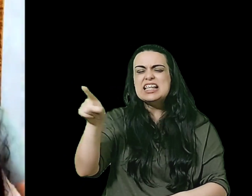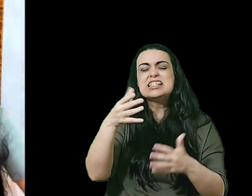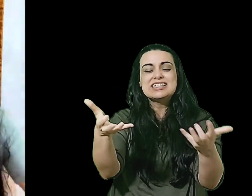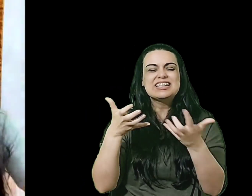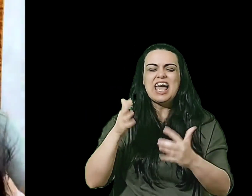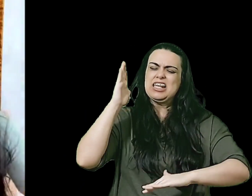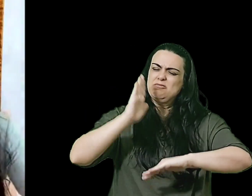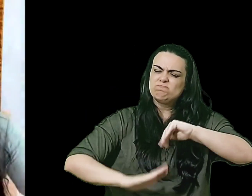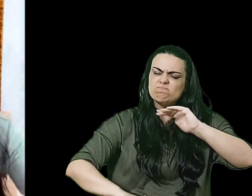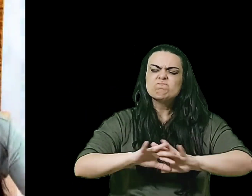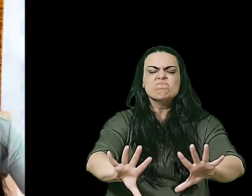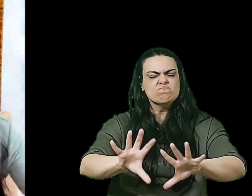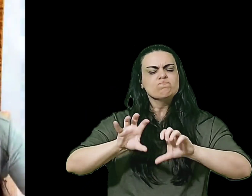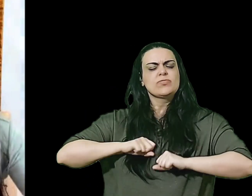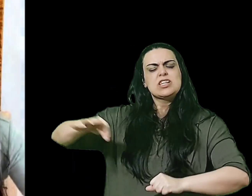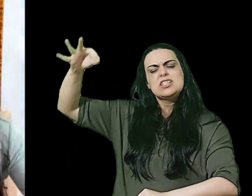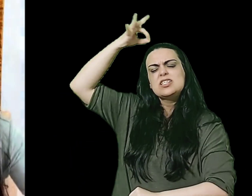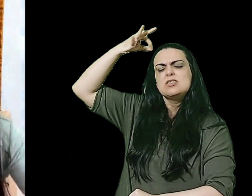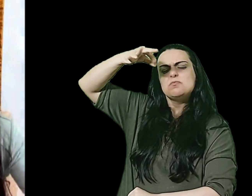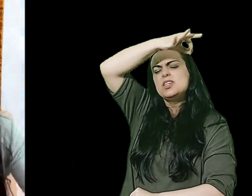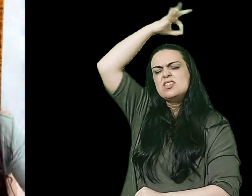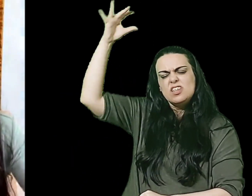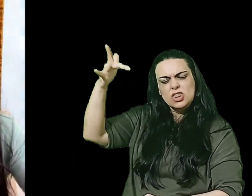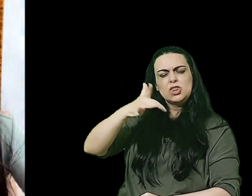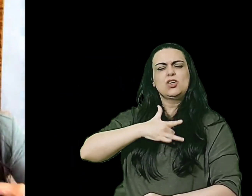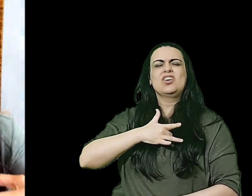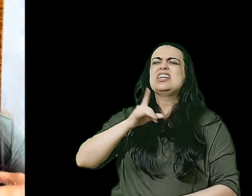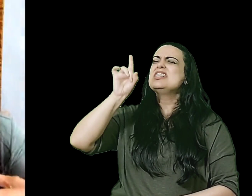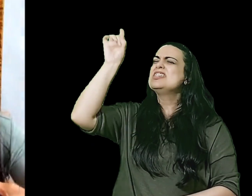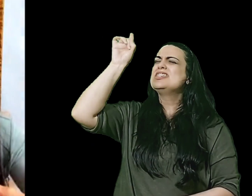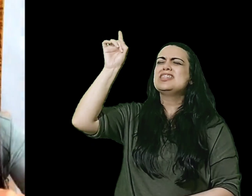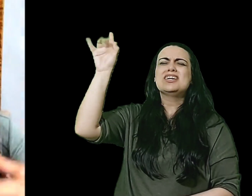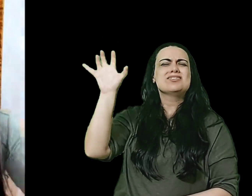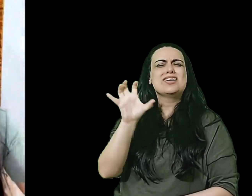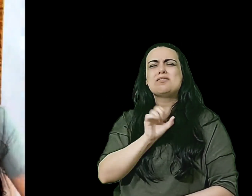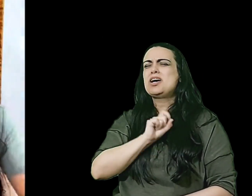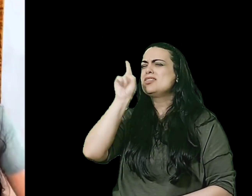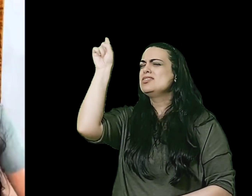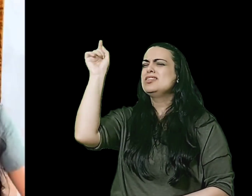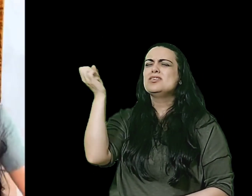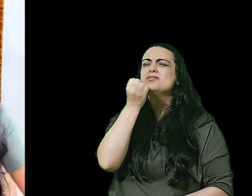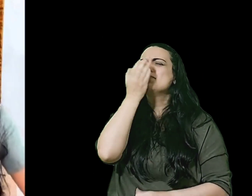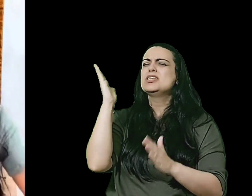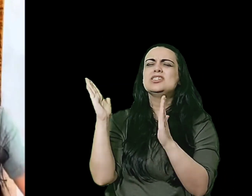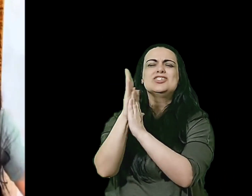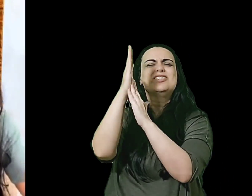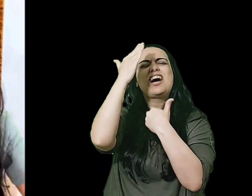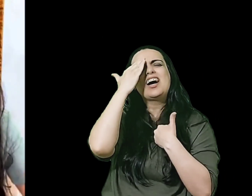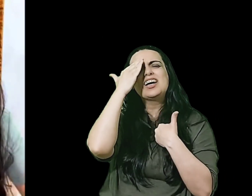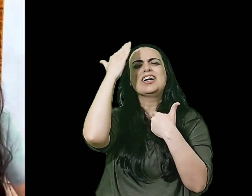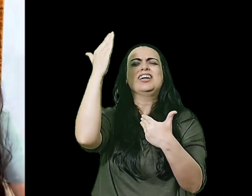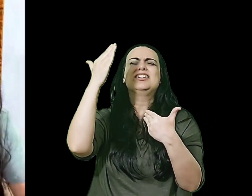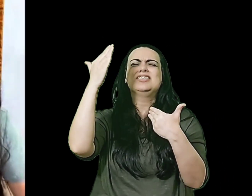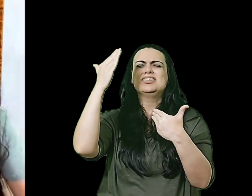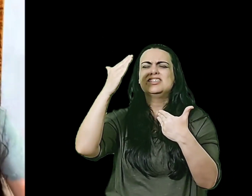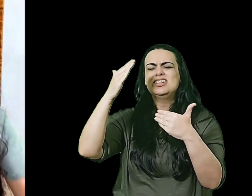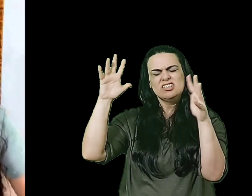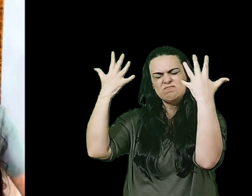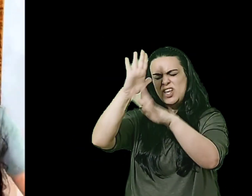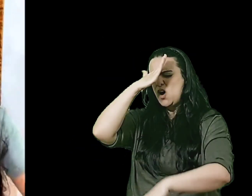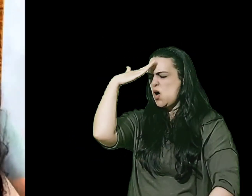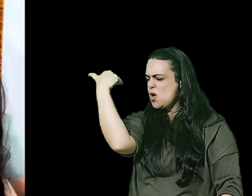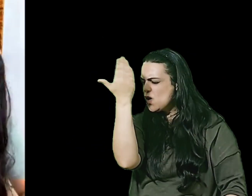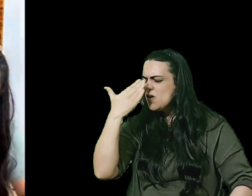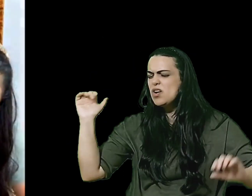aquilo que o teu Espírito tem ministrado sobre nós. Deus amado, Deus bendito, em nome de Jesus eu te agradeço. Nós tributamos a